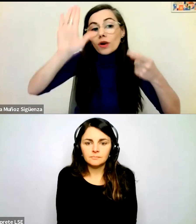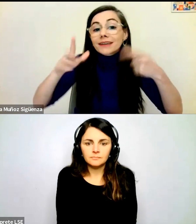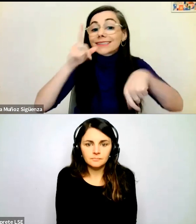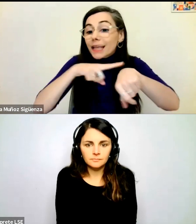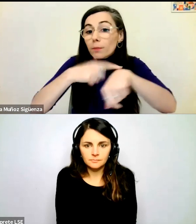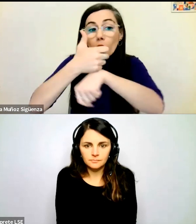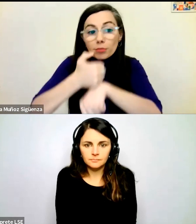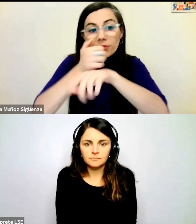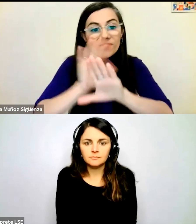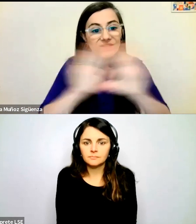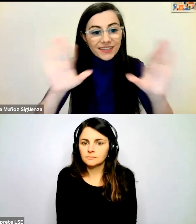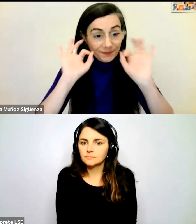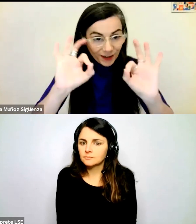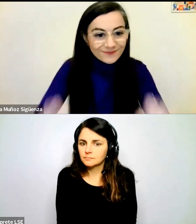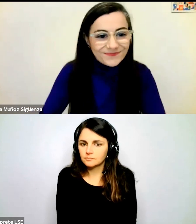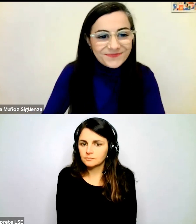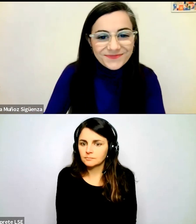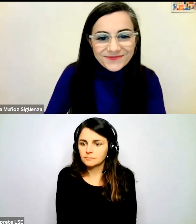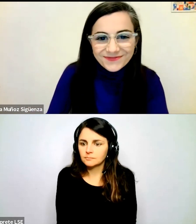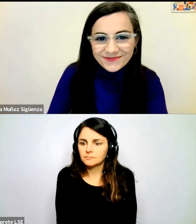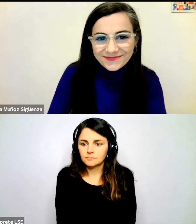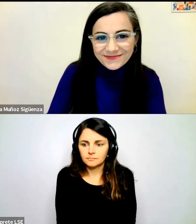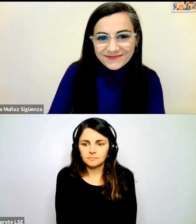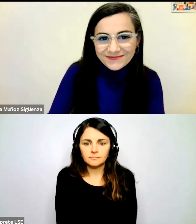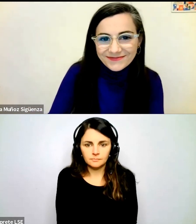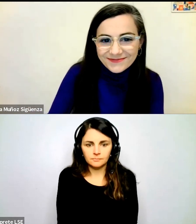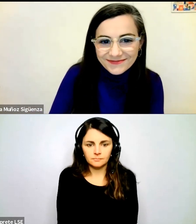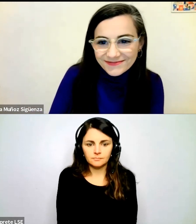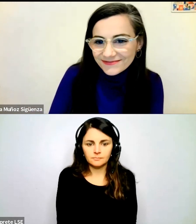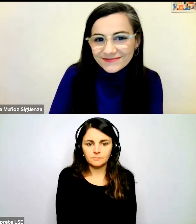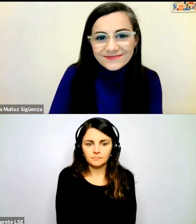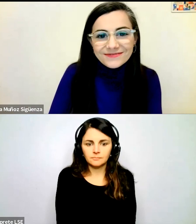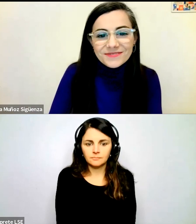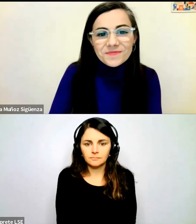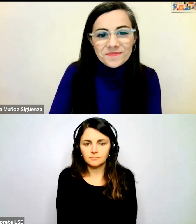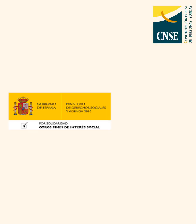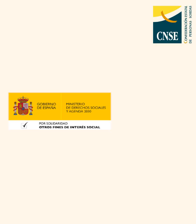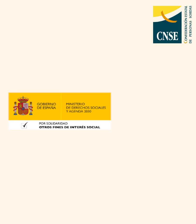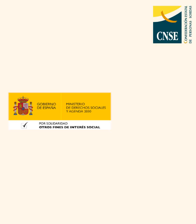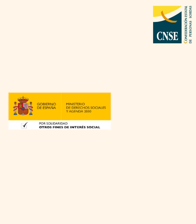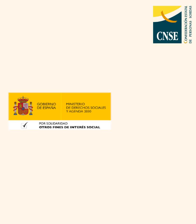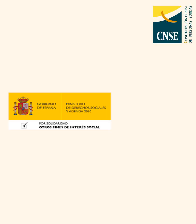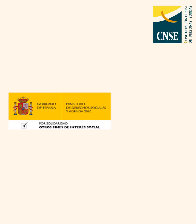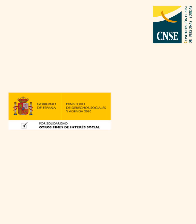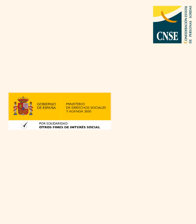apagar el PowerPoint y como tenemos tiempo, vamos a dar paso a alguna pregunta.